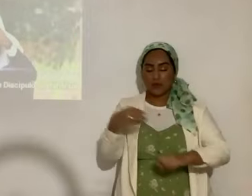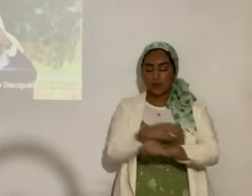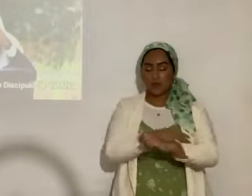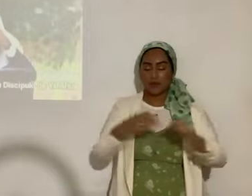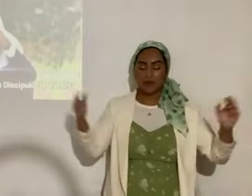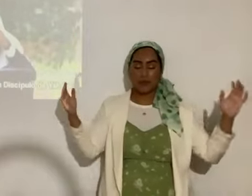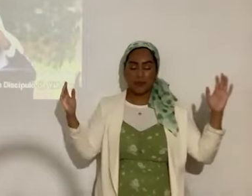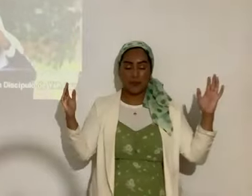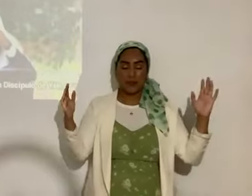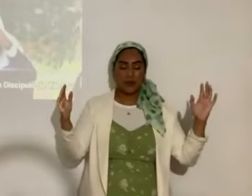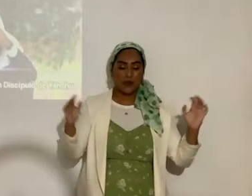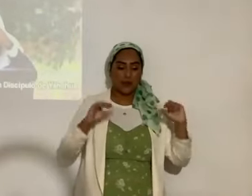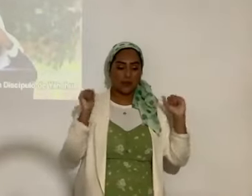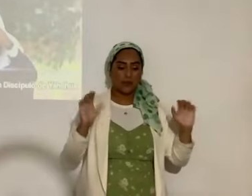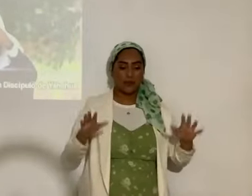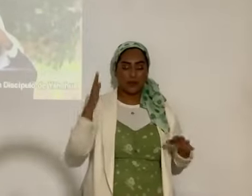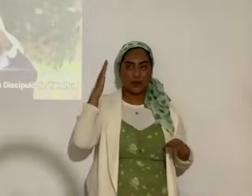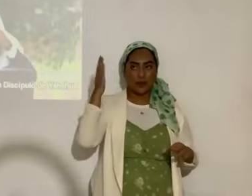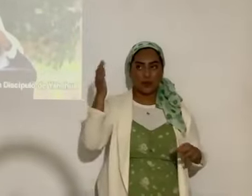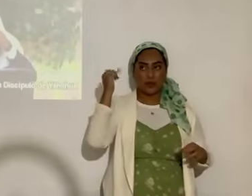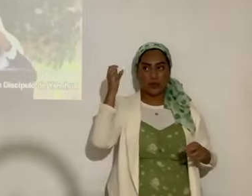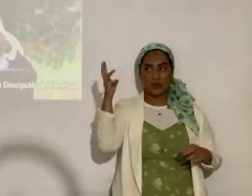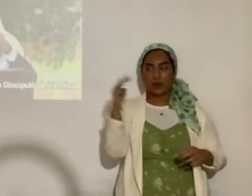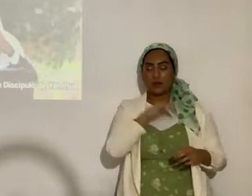bendito eres yahshuaia